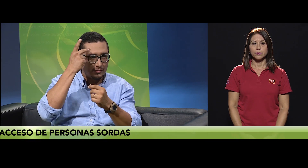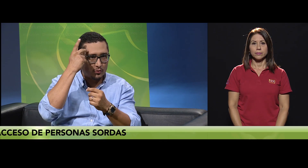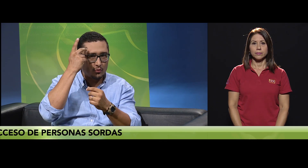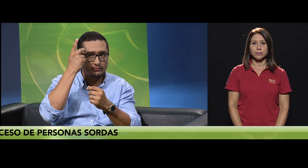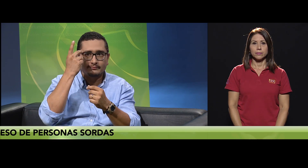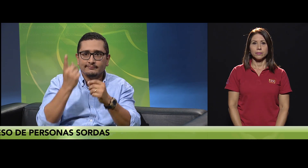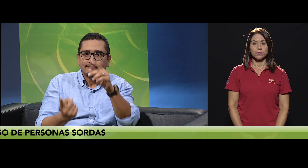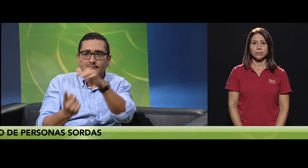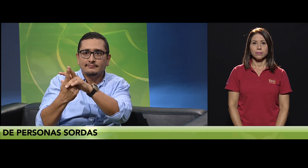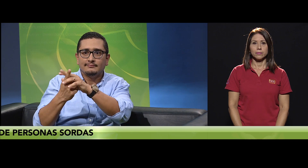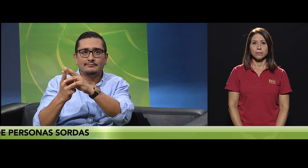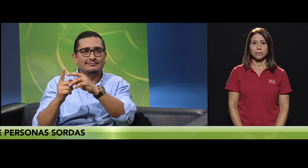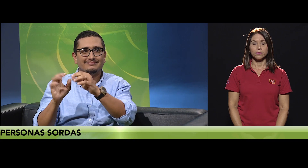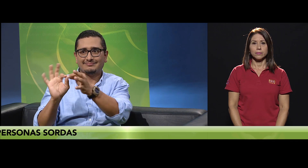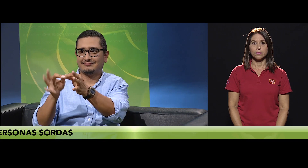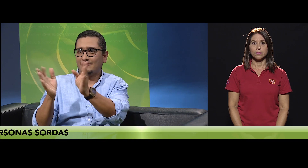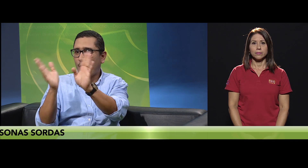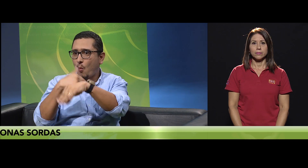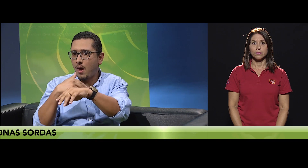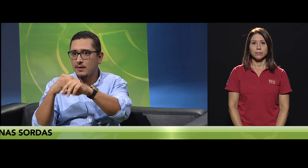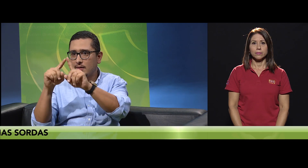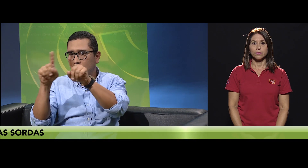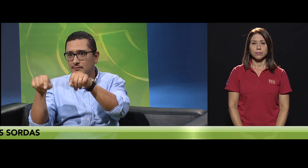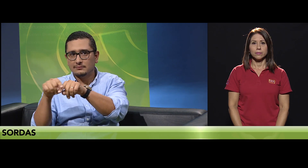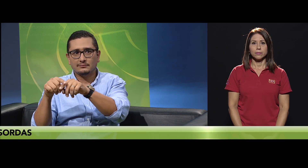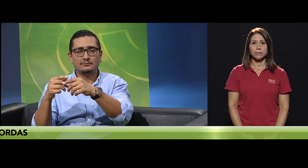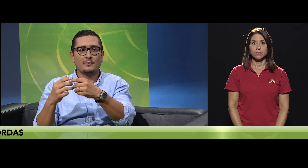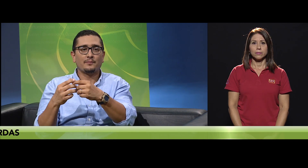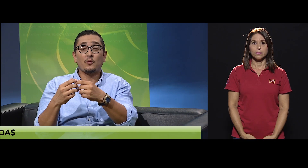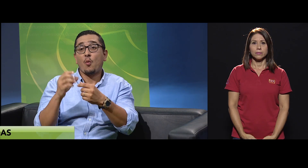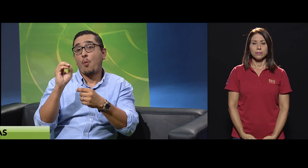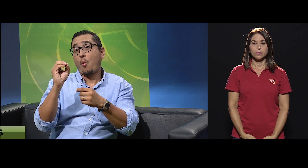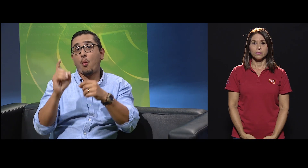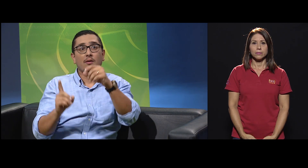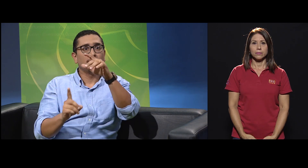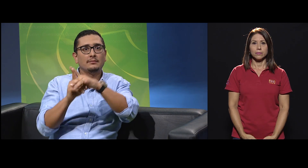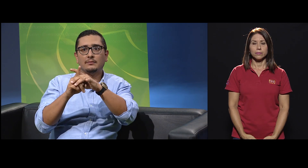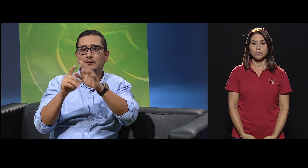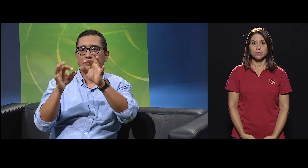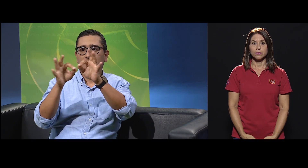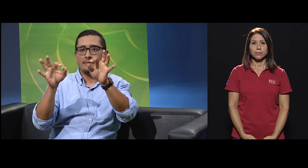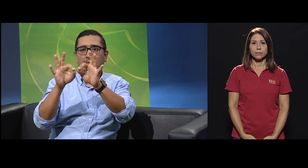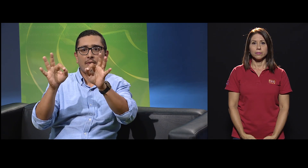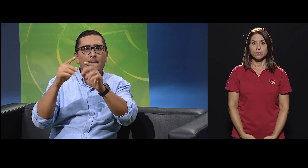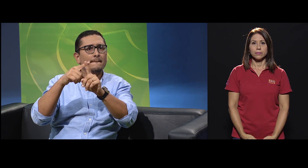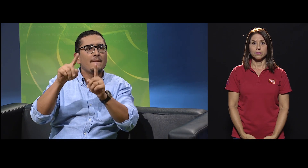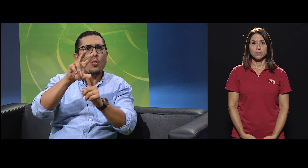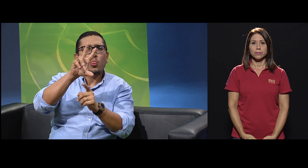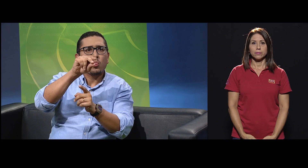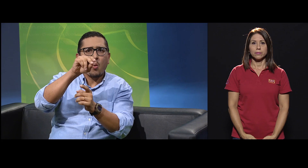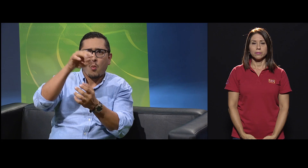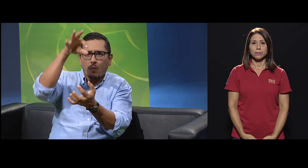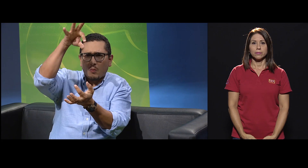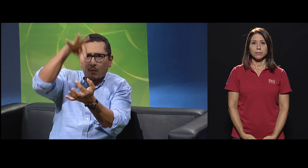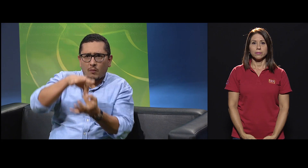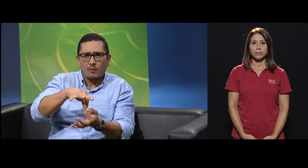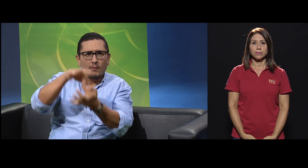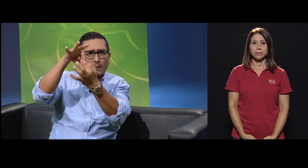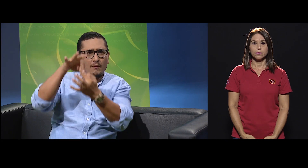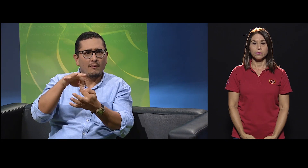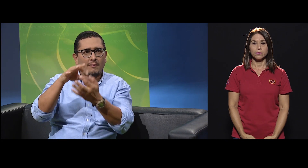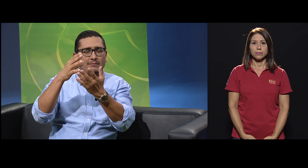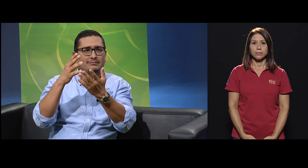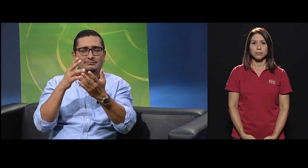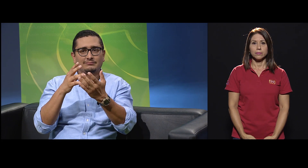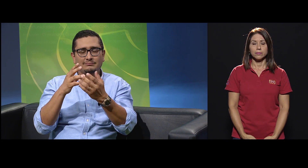candidatos políticos se presentan en televisión y podemos ver que no hay el servicio de interpretación, ni tampoco